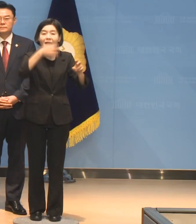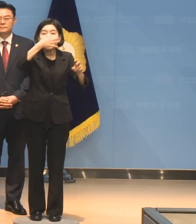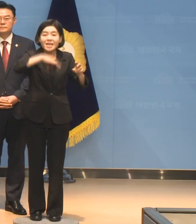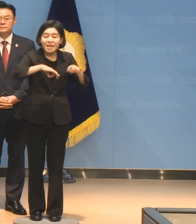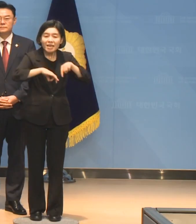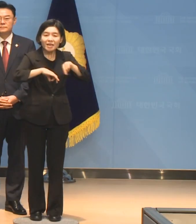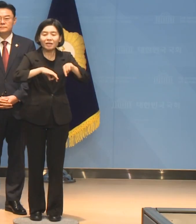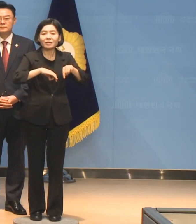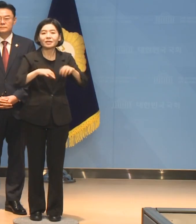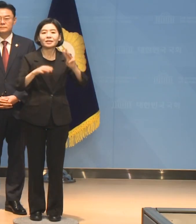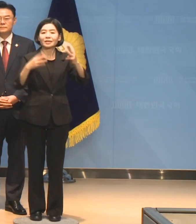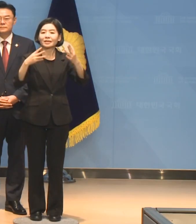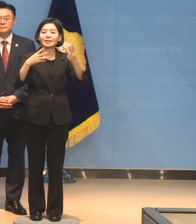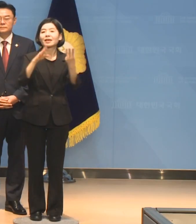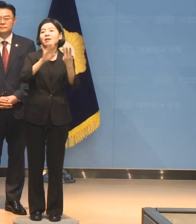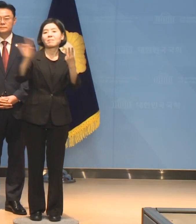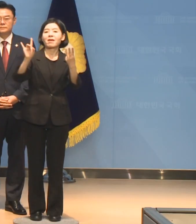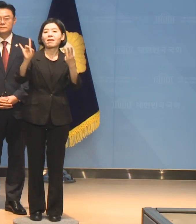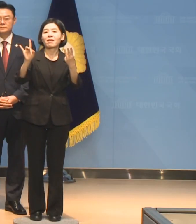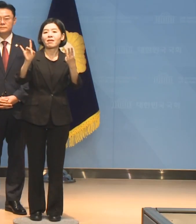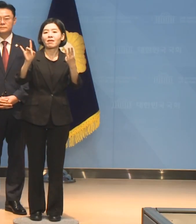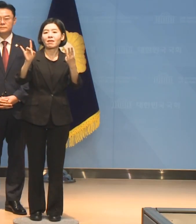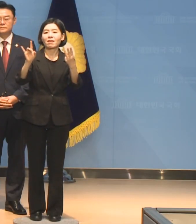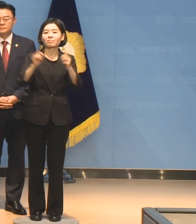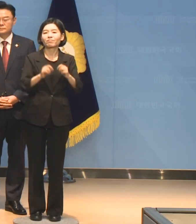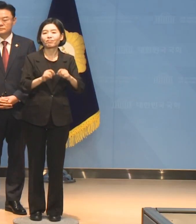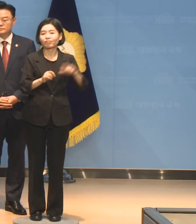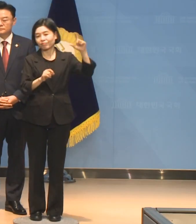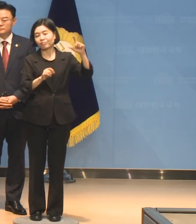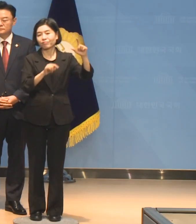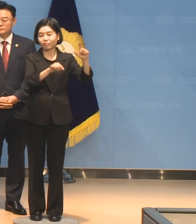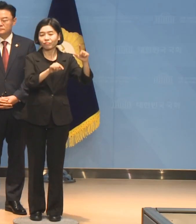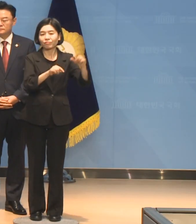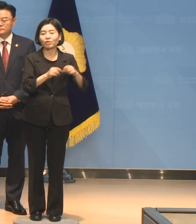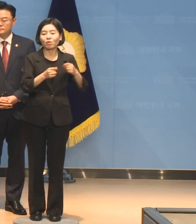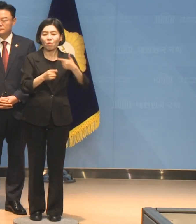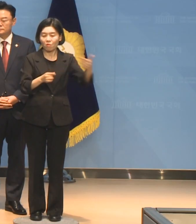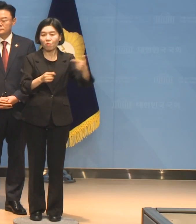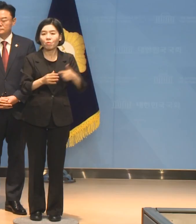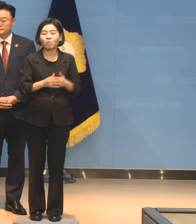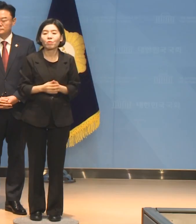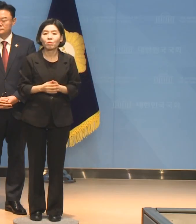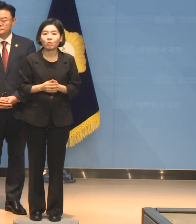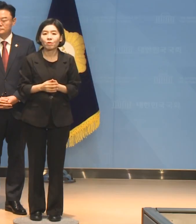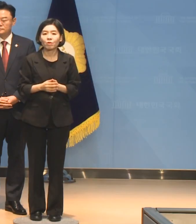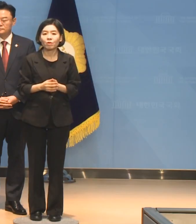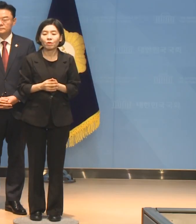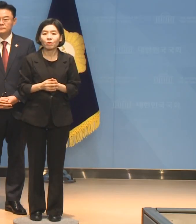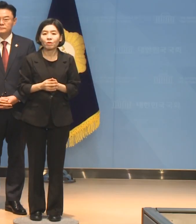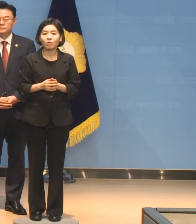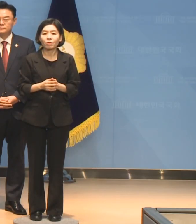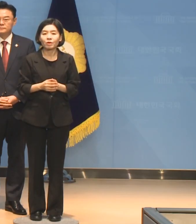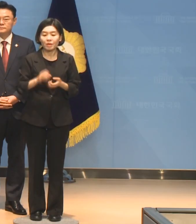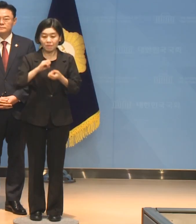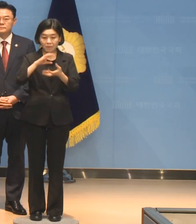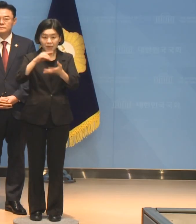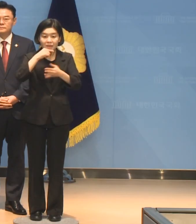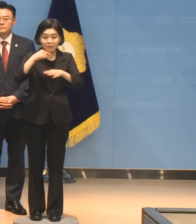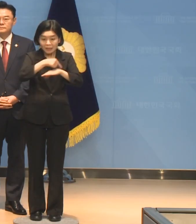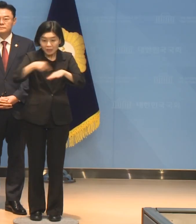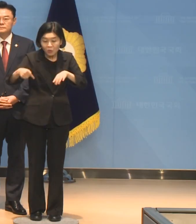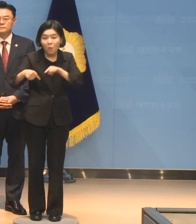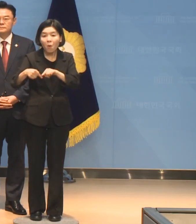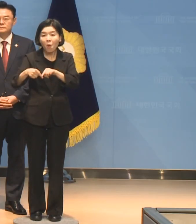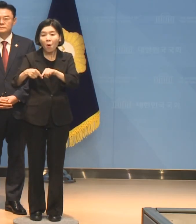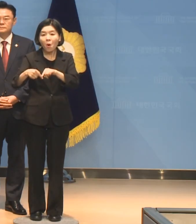영업이익률이 우리가 3배 가까이나 되는 수준인 겁니다. 여러분들 알고 계시지만 이 배달의 민족은